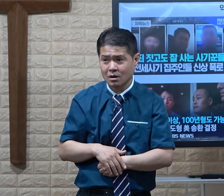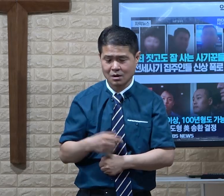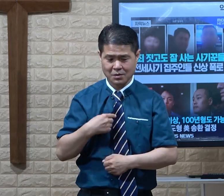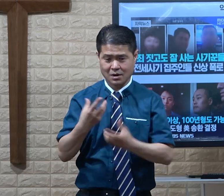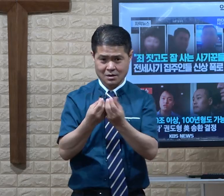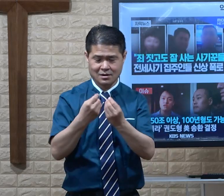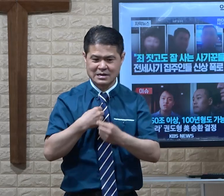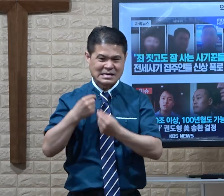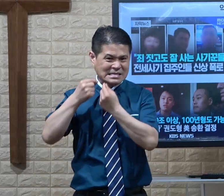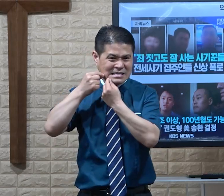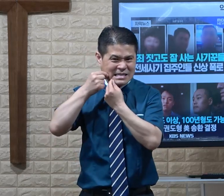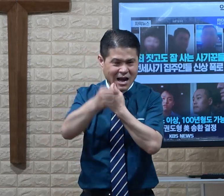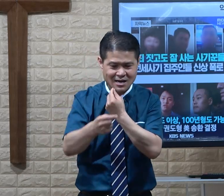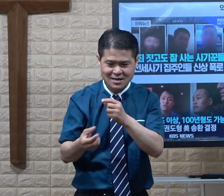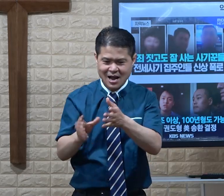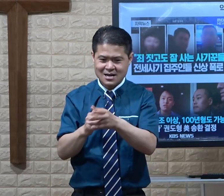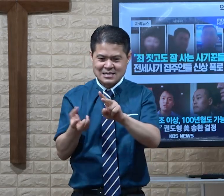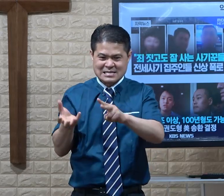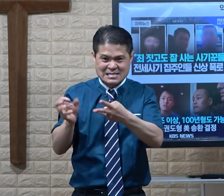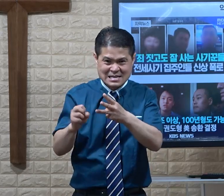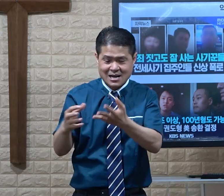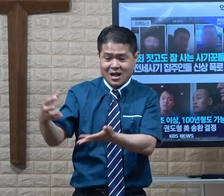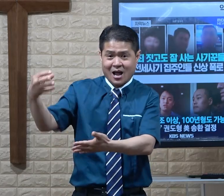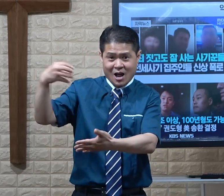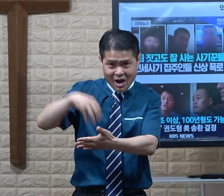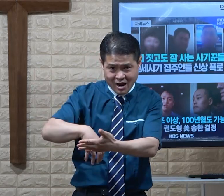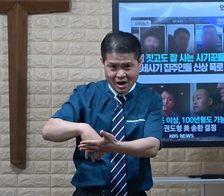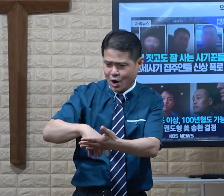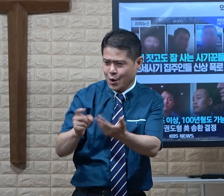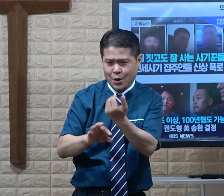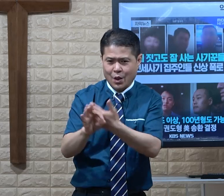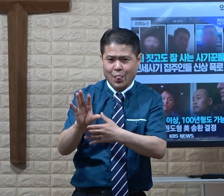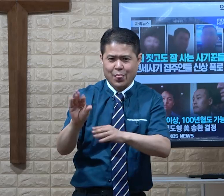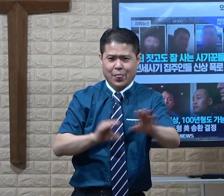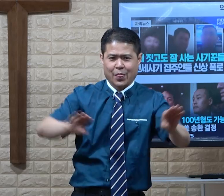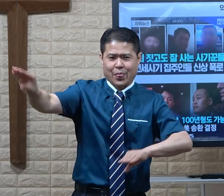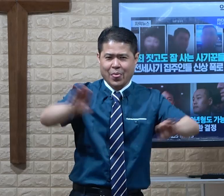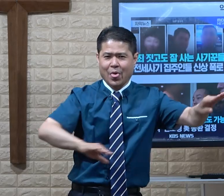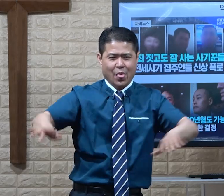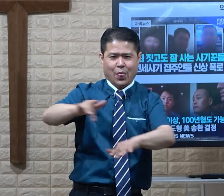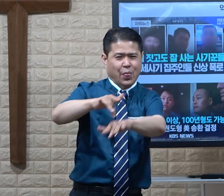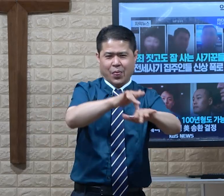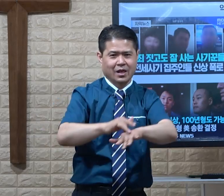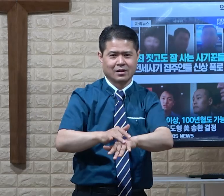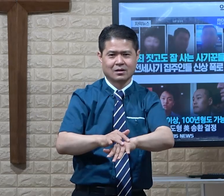부자라는 의미가 무엇입니까? 정말 열심히 면허를 갈취했는데